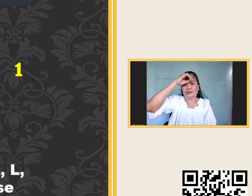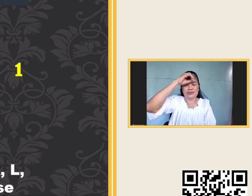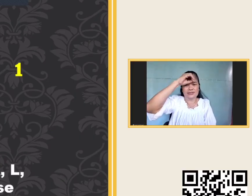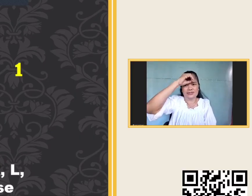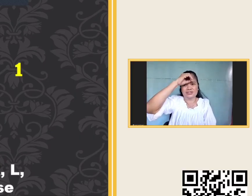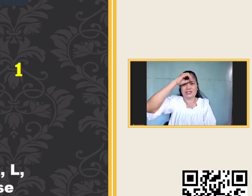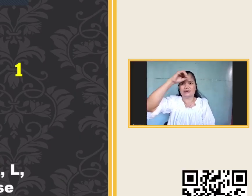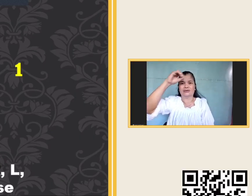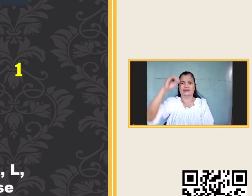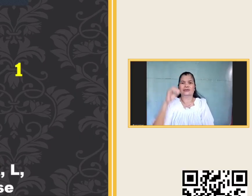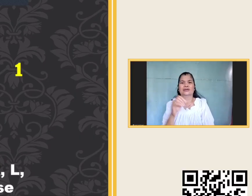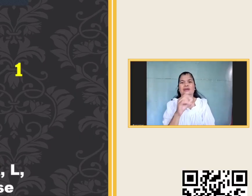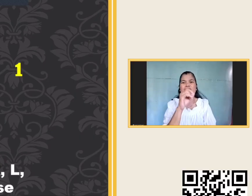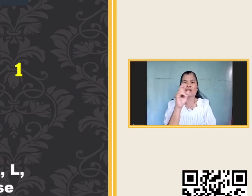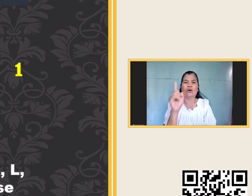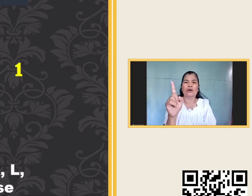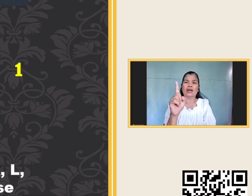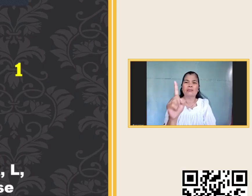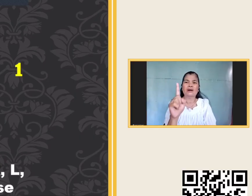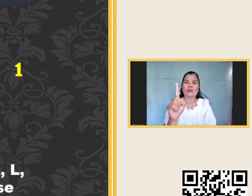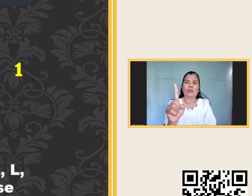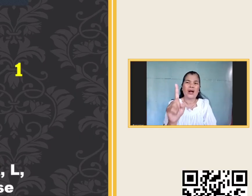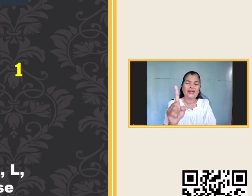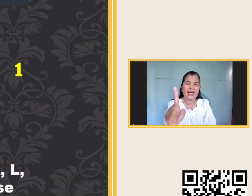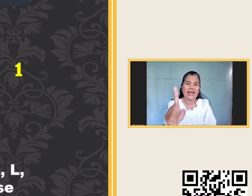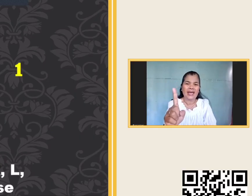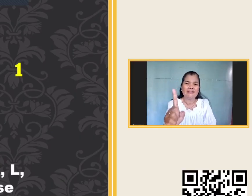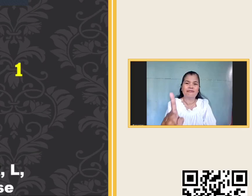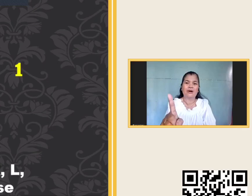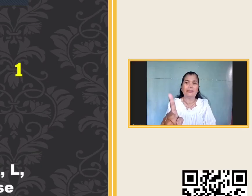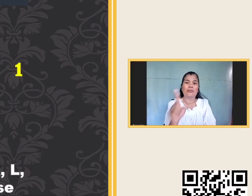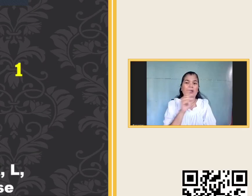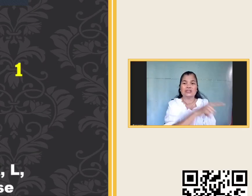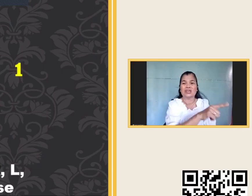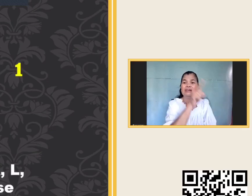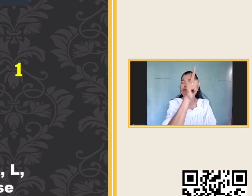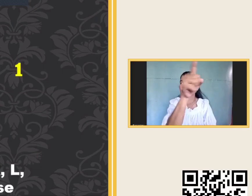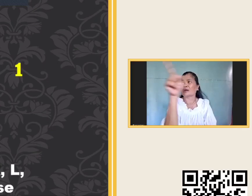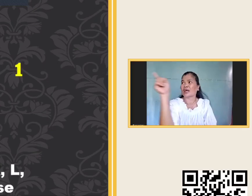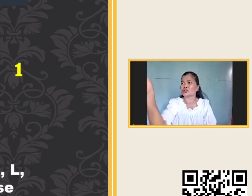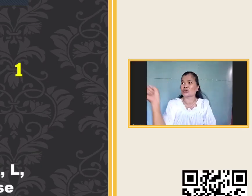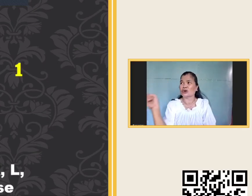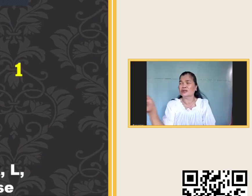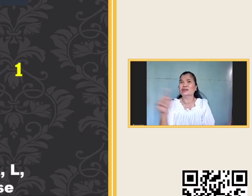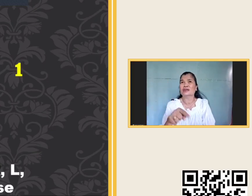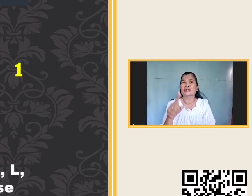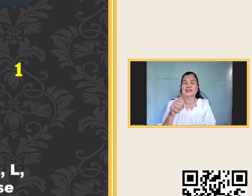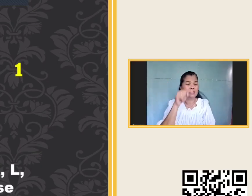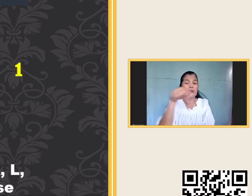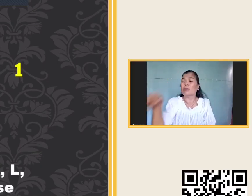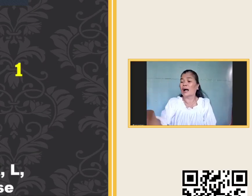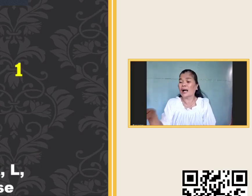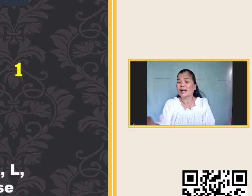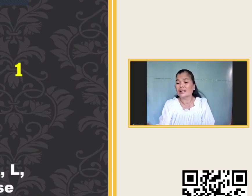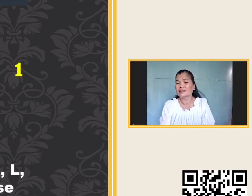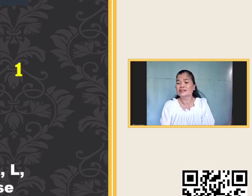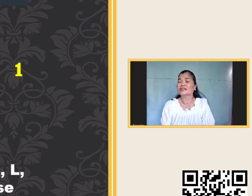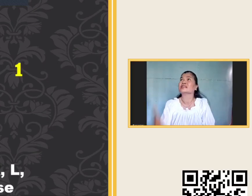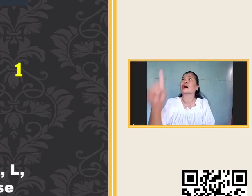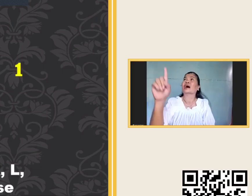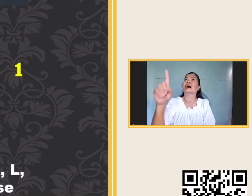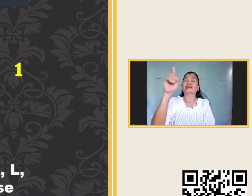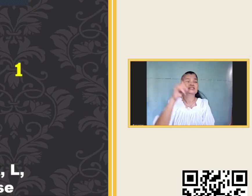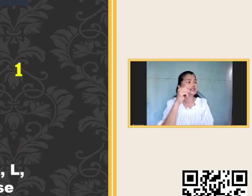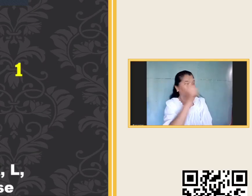0. 0. O, number 1 hand for pointing, for direction, sa baba,